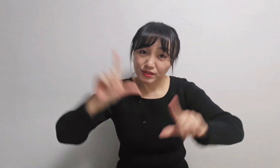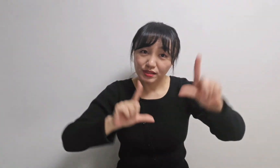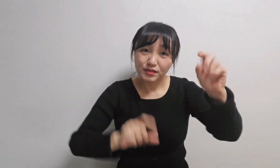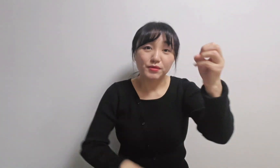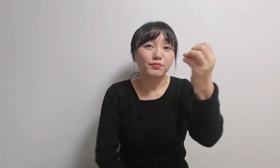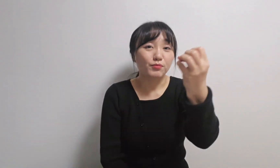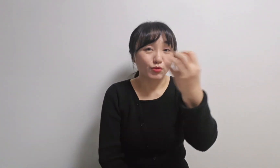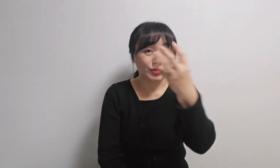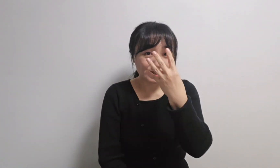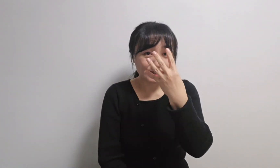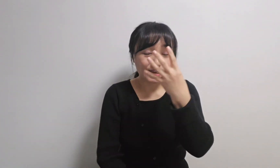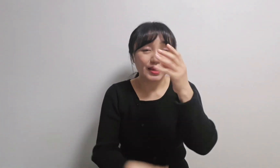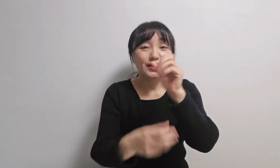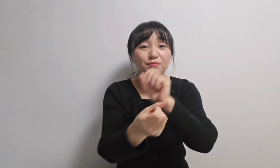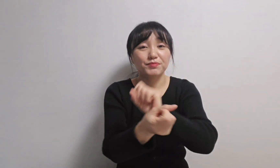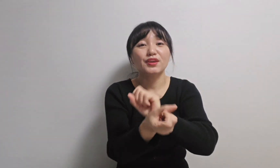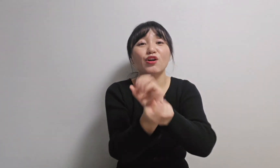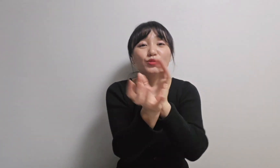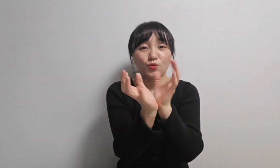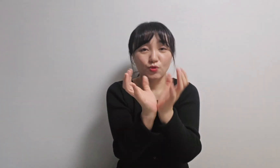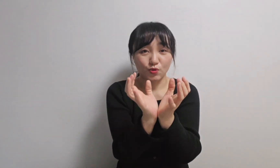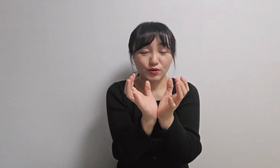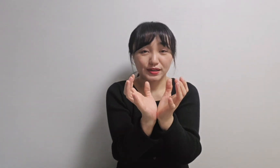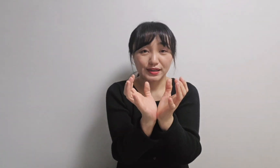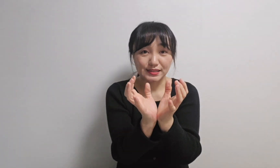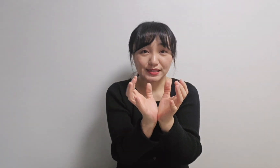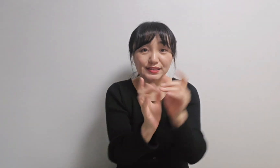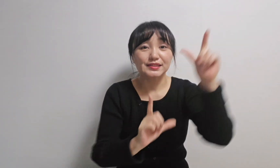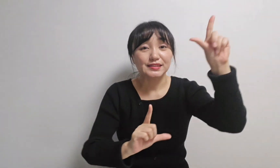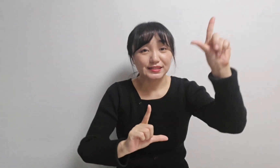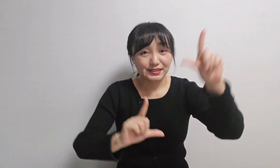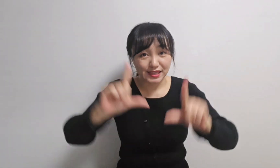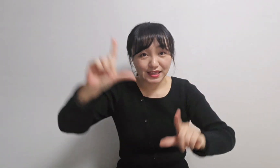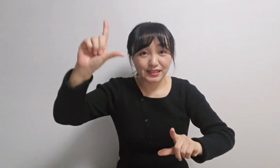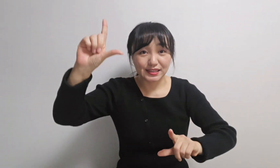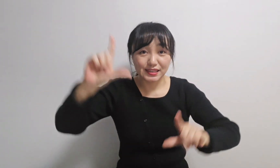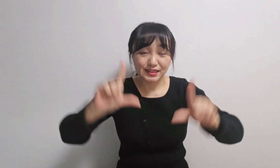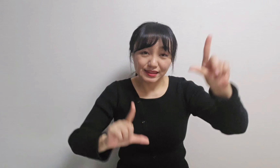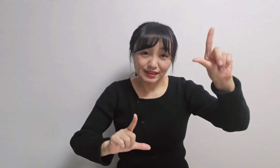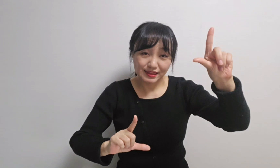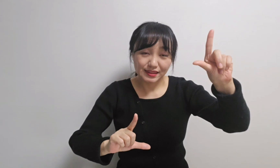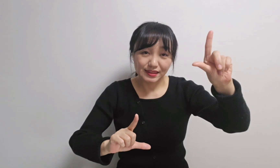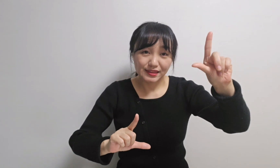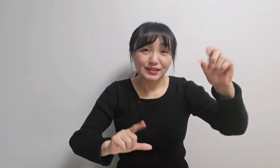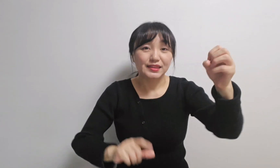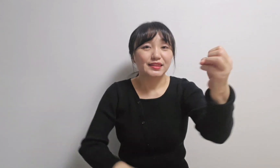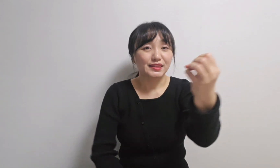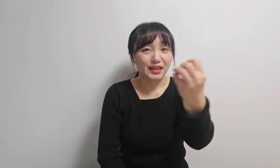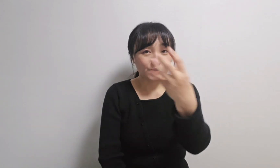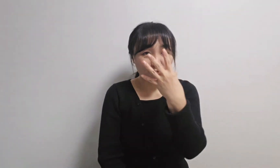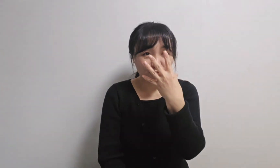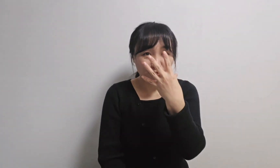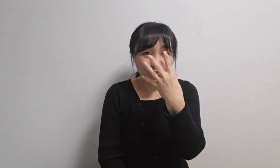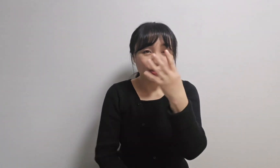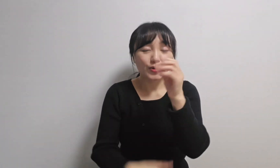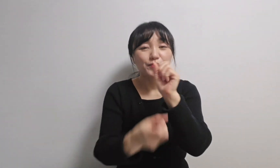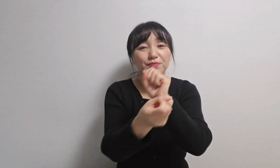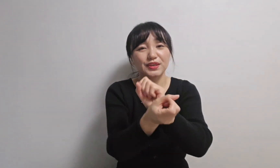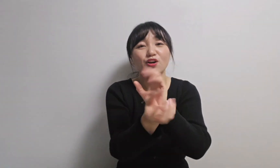모습이 못생기게 피어도. 가사는 생긴 대로 피어도.